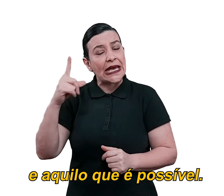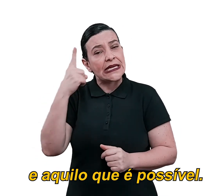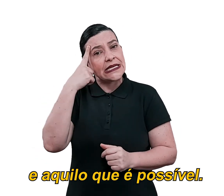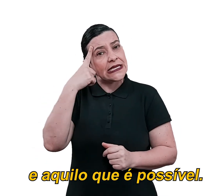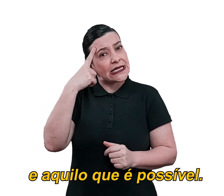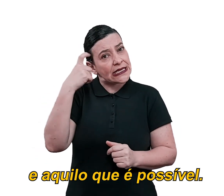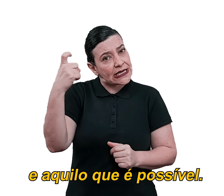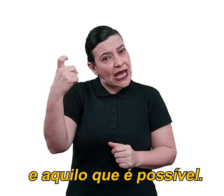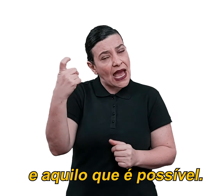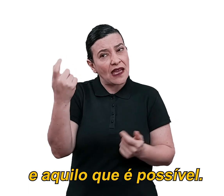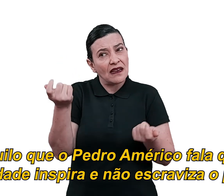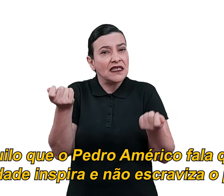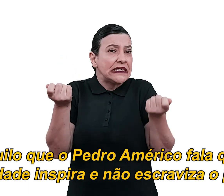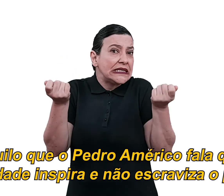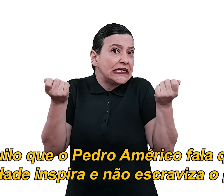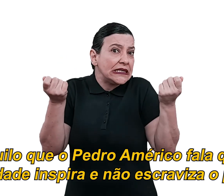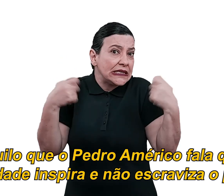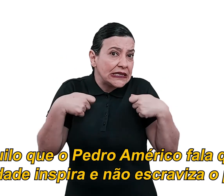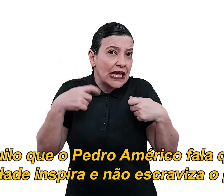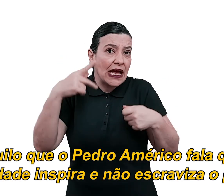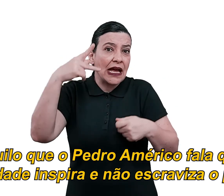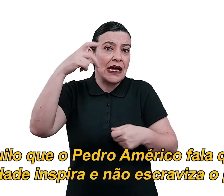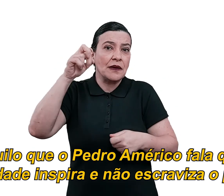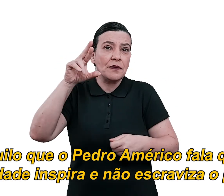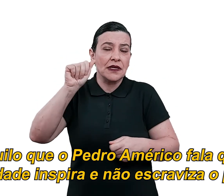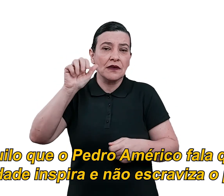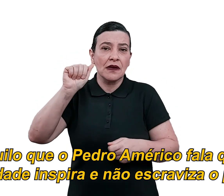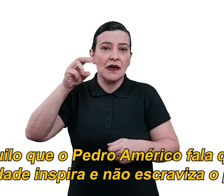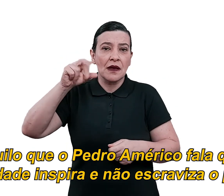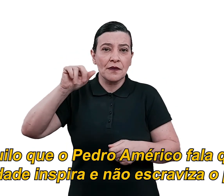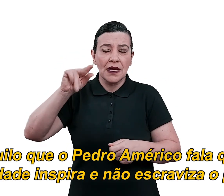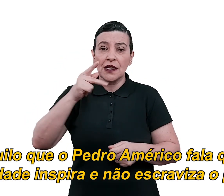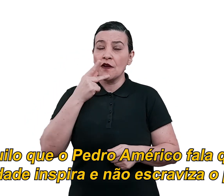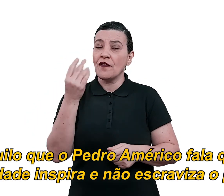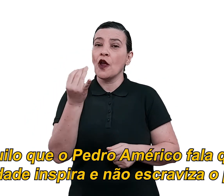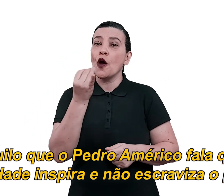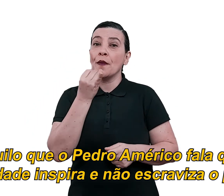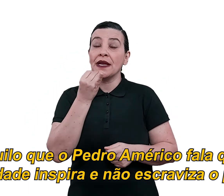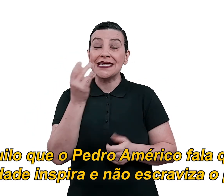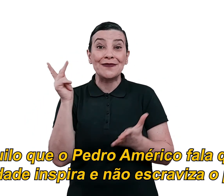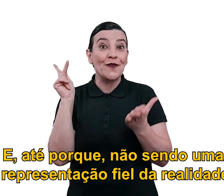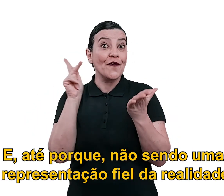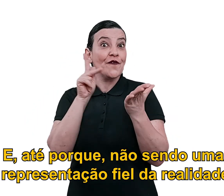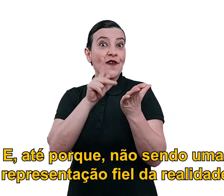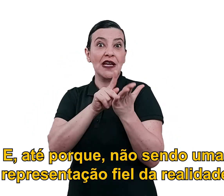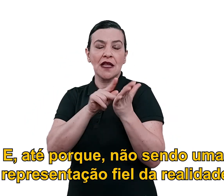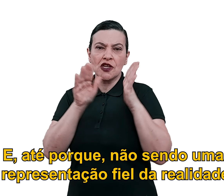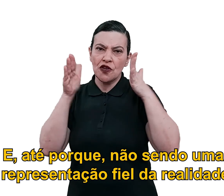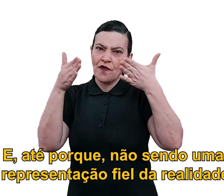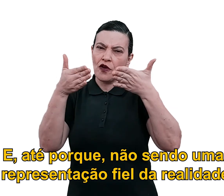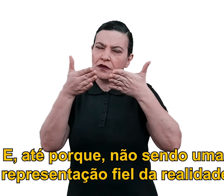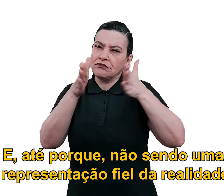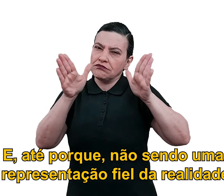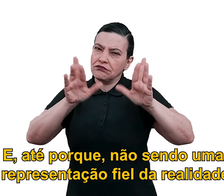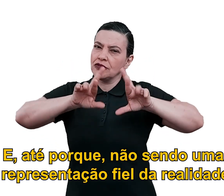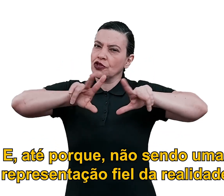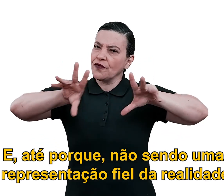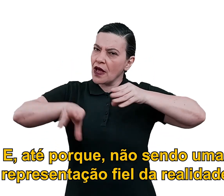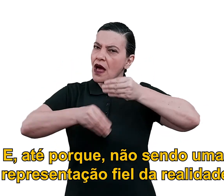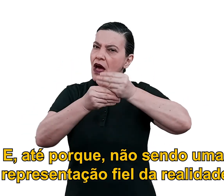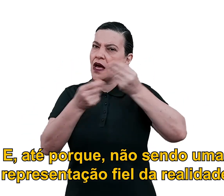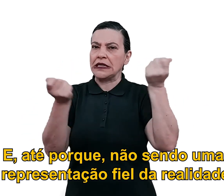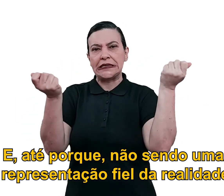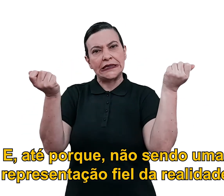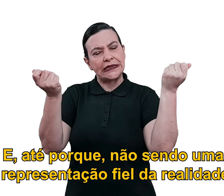E aquilo que é possível, né? Aquilo que o Pedro Américo fala, né? Que a realidade inspira e não escraviza o pintor. Né? Não, e até